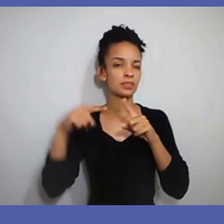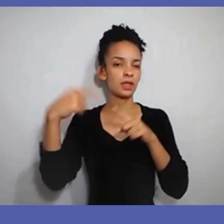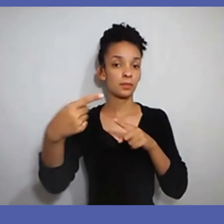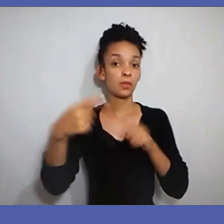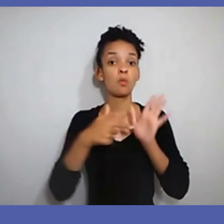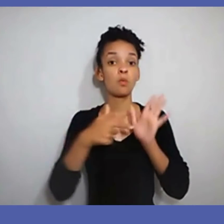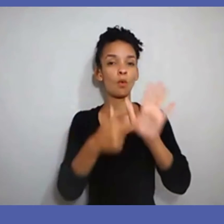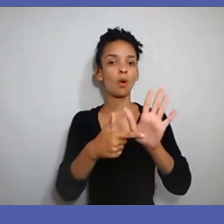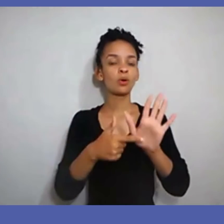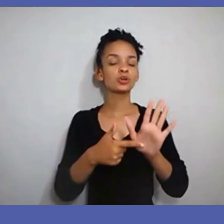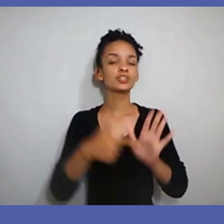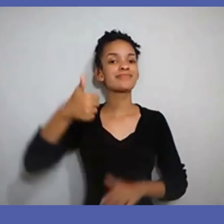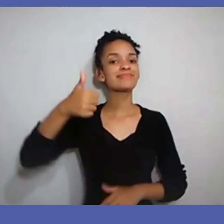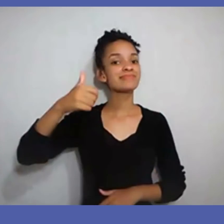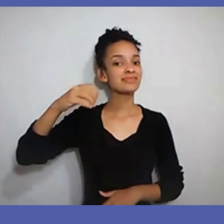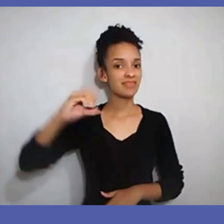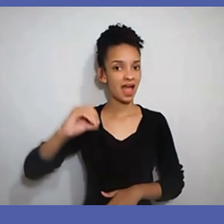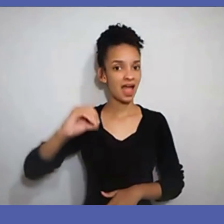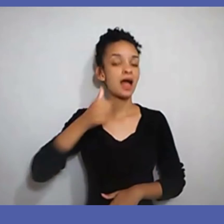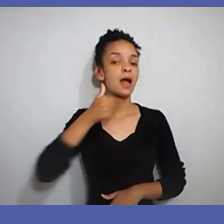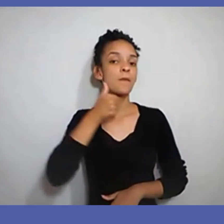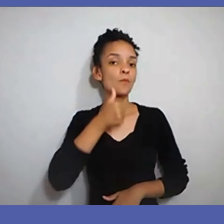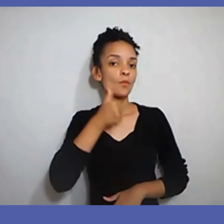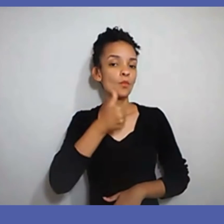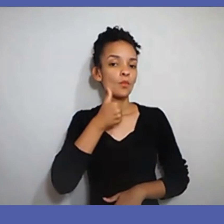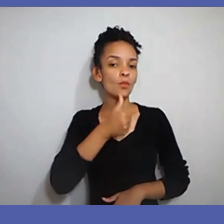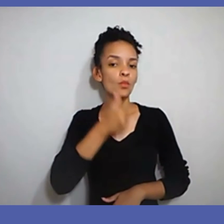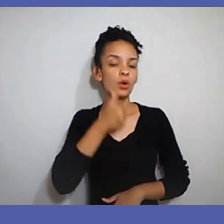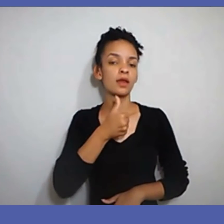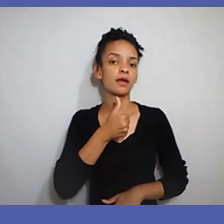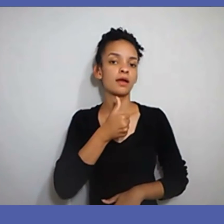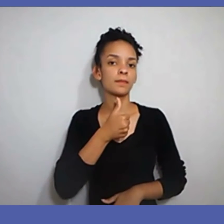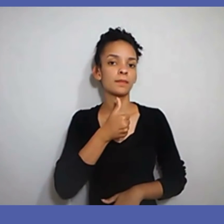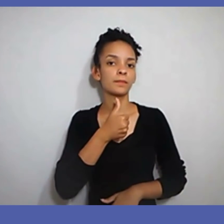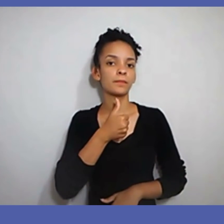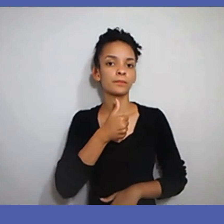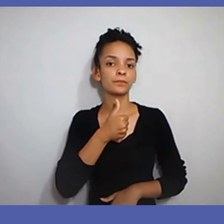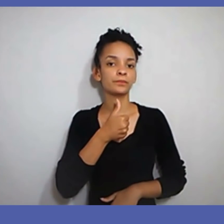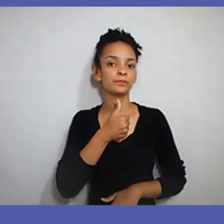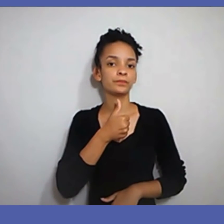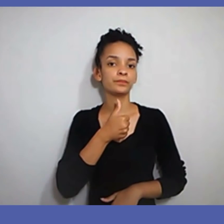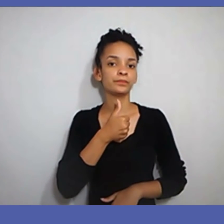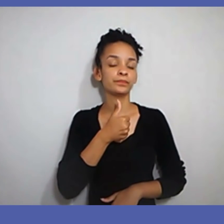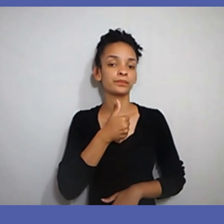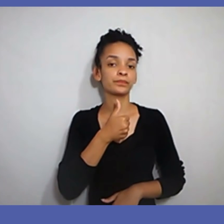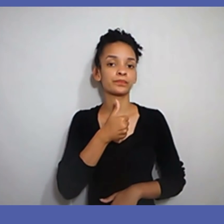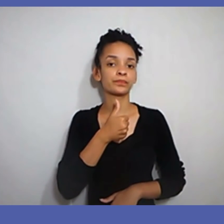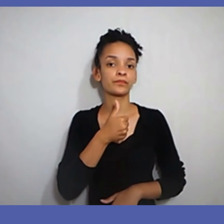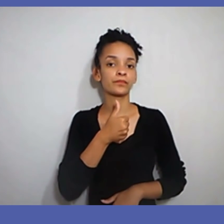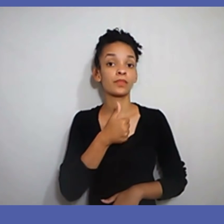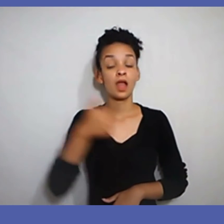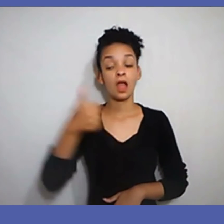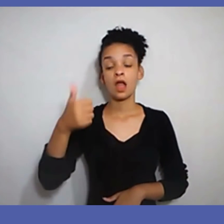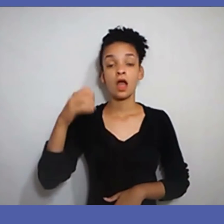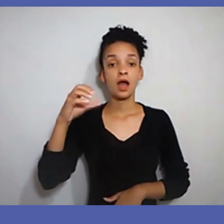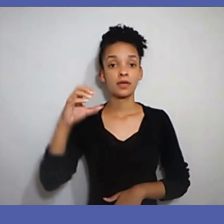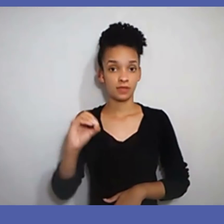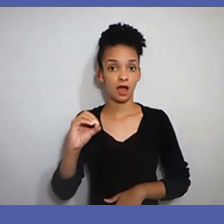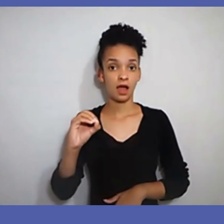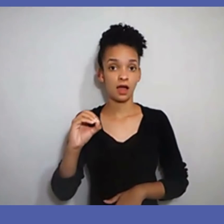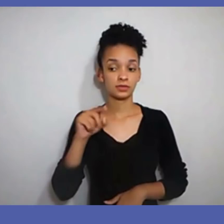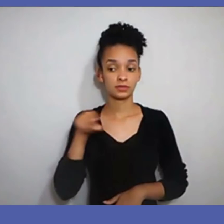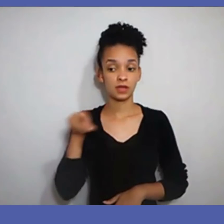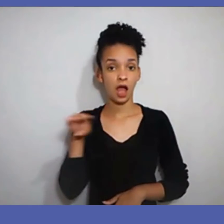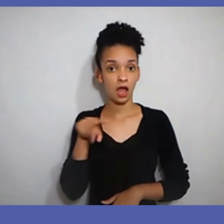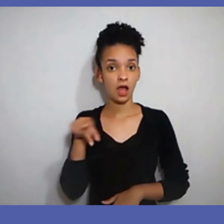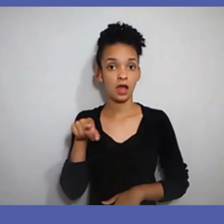As 10 virgens dormiram, porque o noivo tardou a vir.